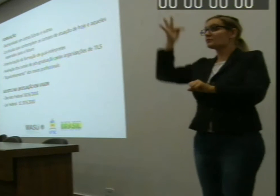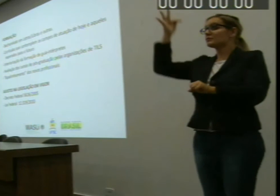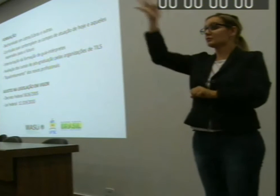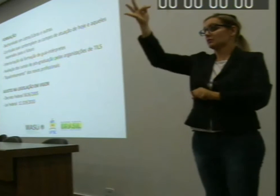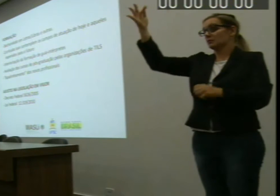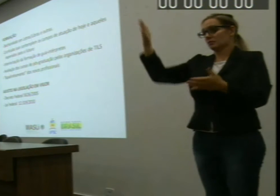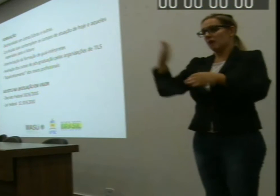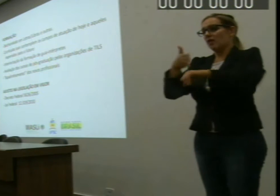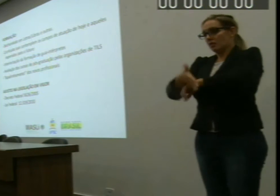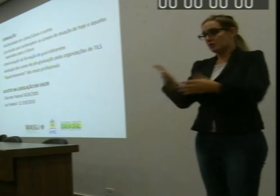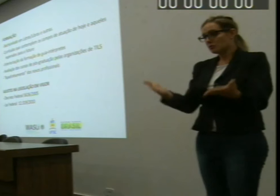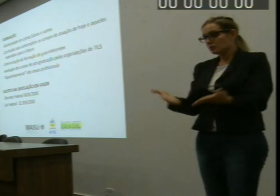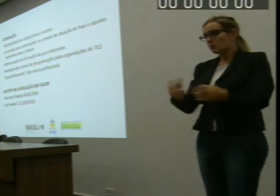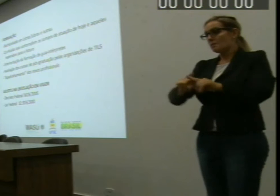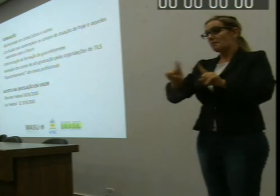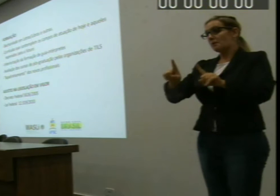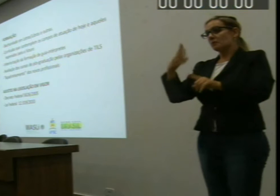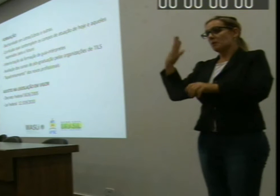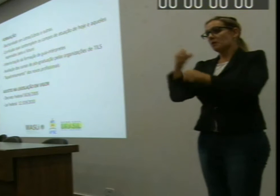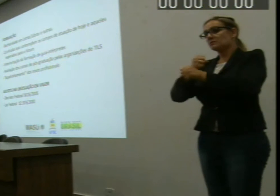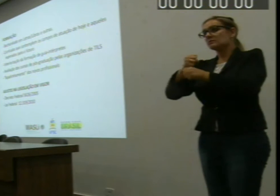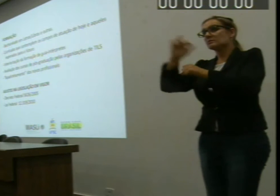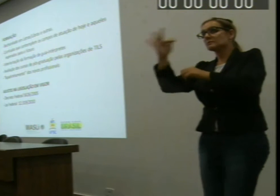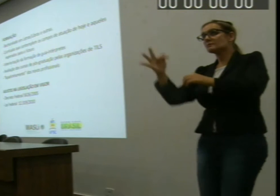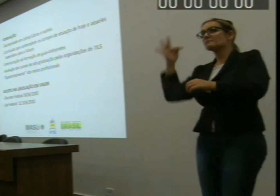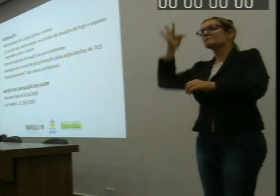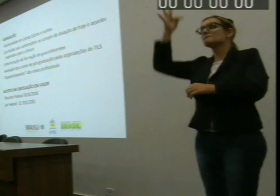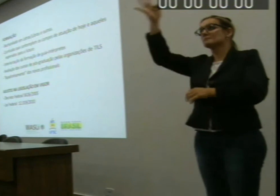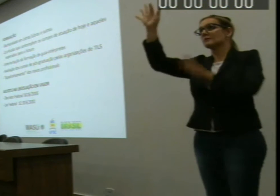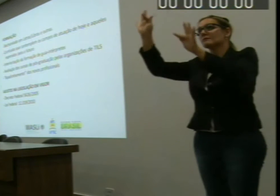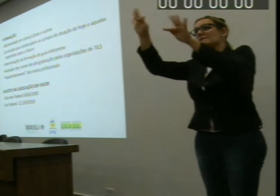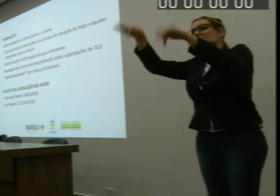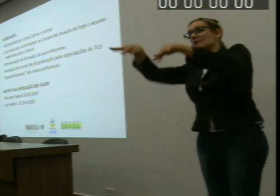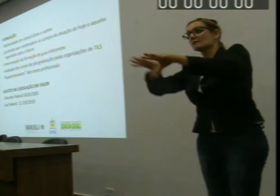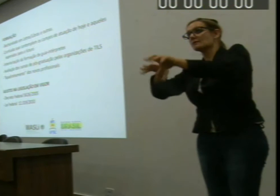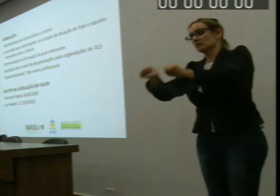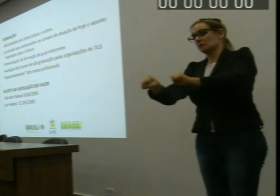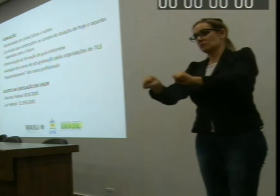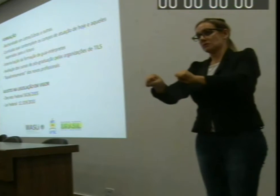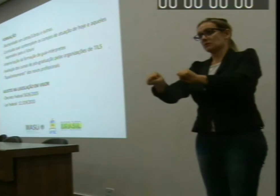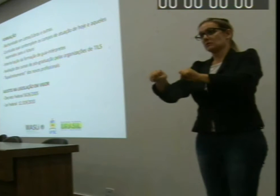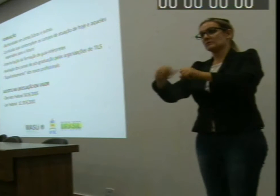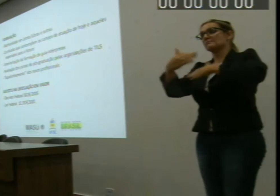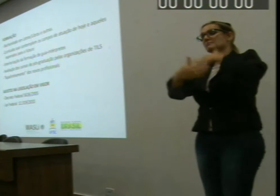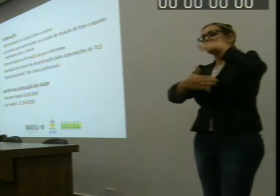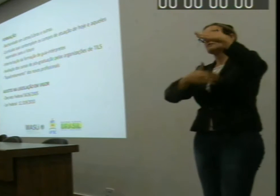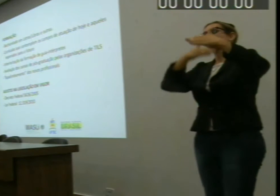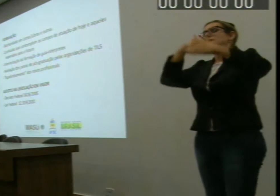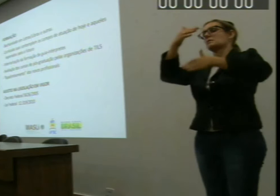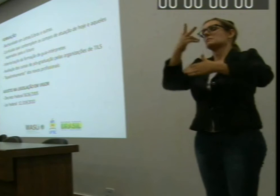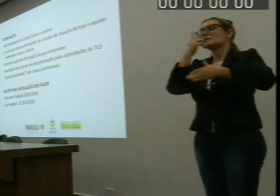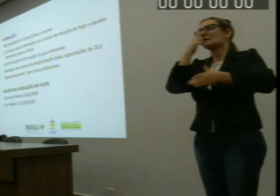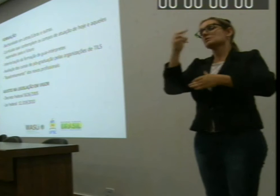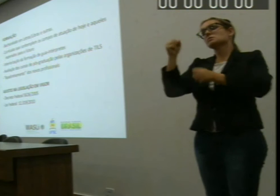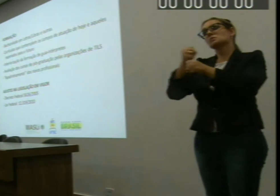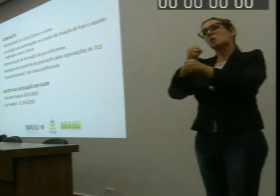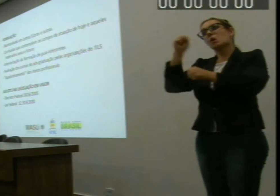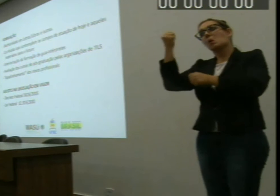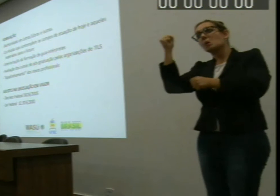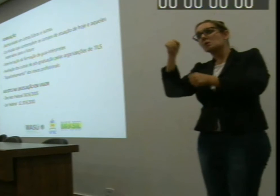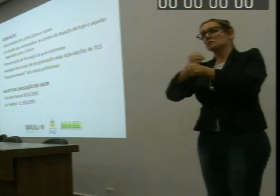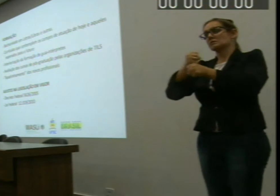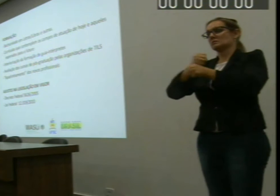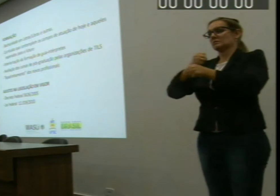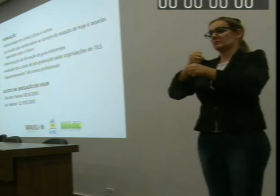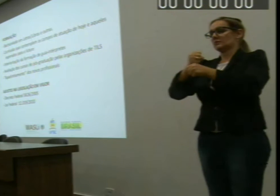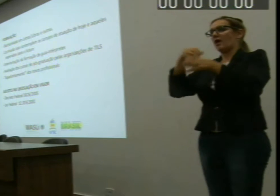anos e só vão se consolidar na carreira depois de mais uns 2 3 anos então a gente tá falando de 8 anos pela frente ou até mais